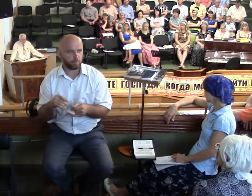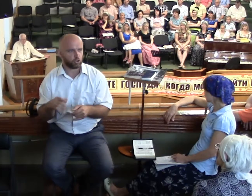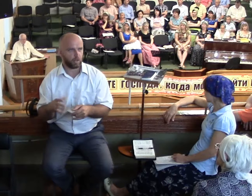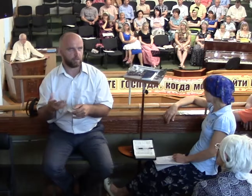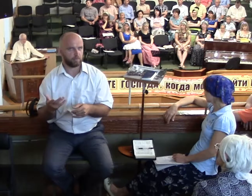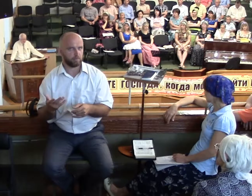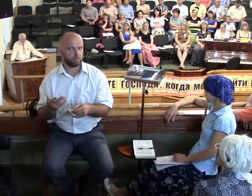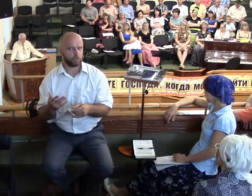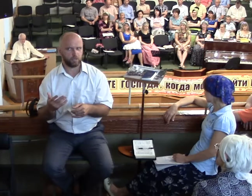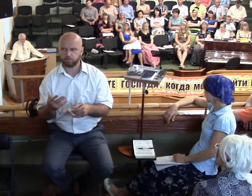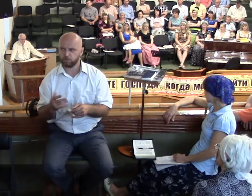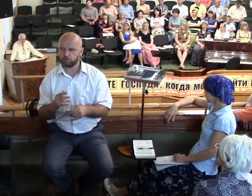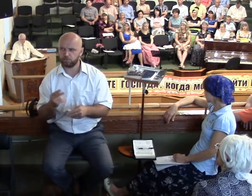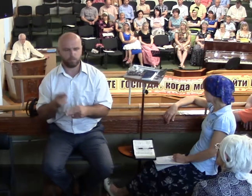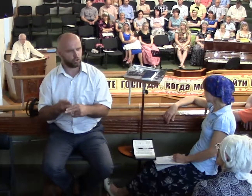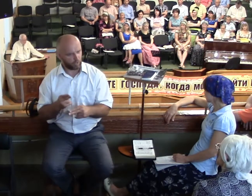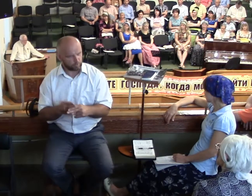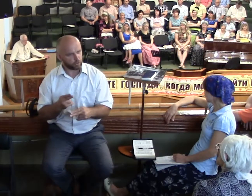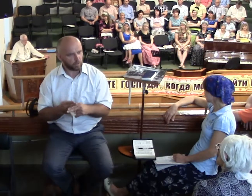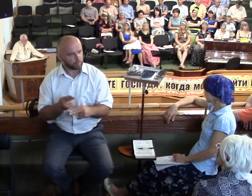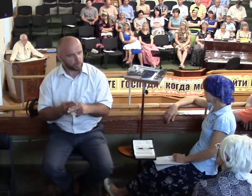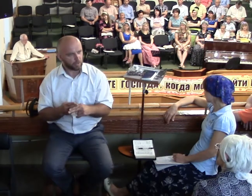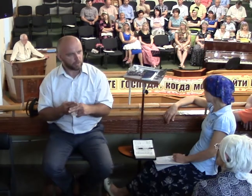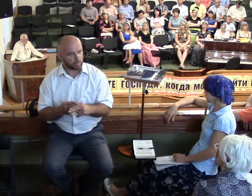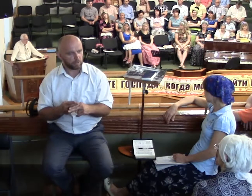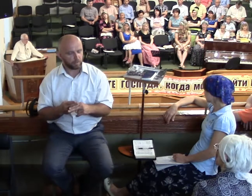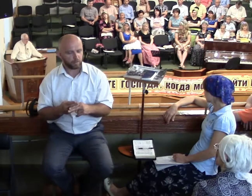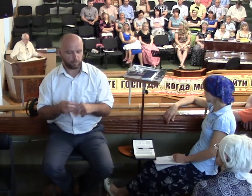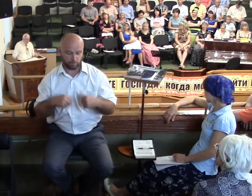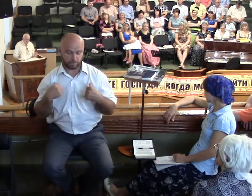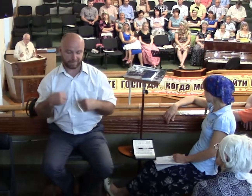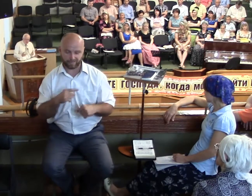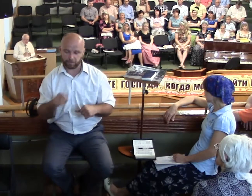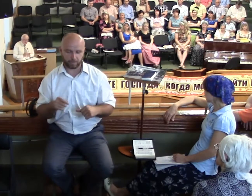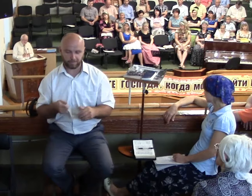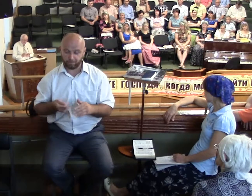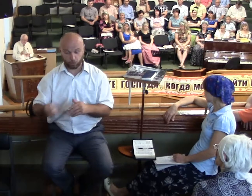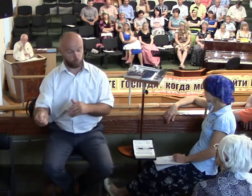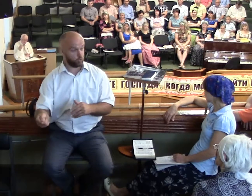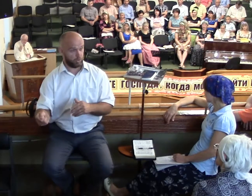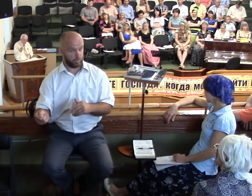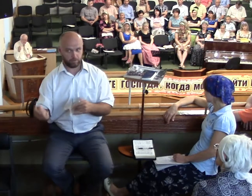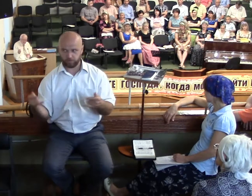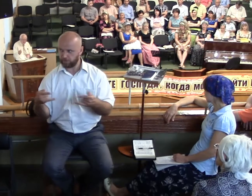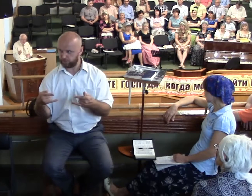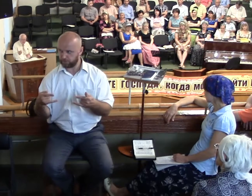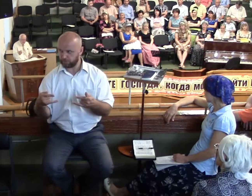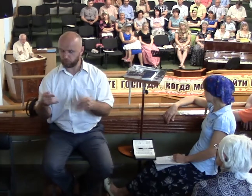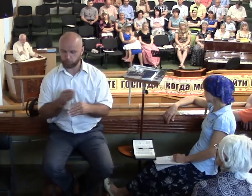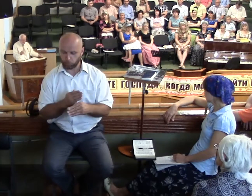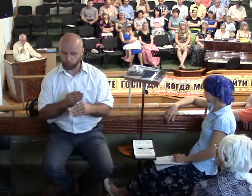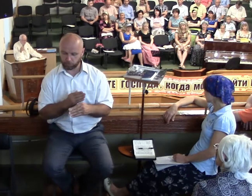вся проблема. Если даже стоит. Ну не включайте. Друзья, поделиться это какое-то